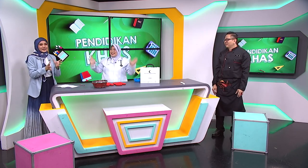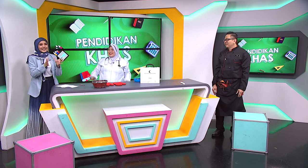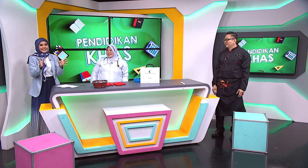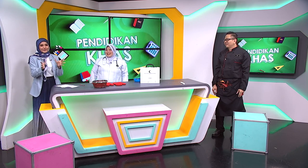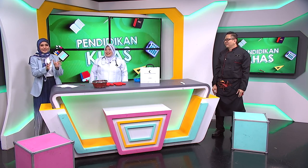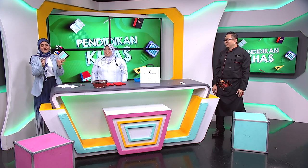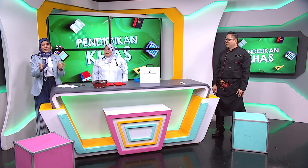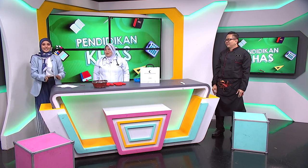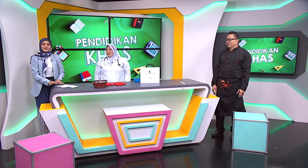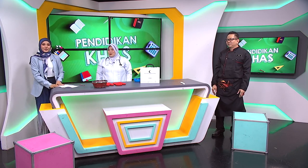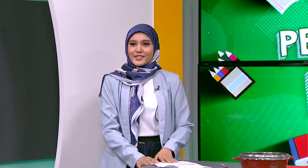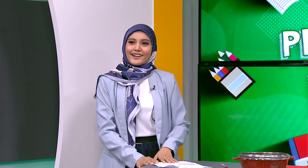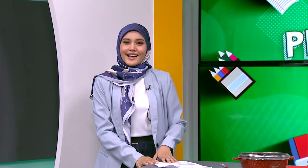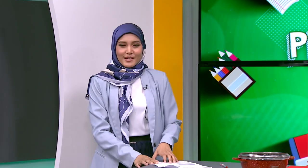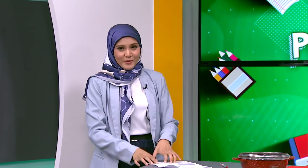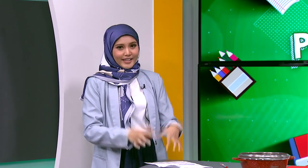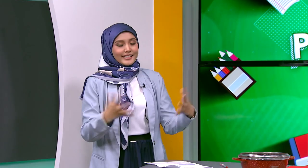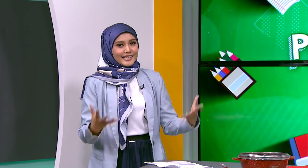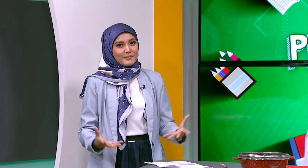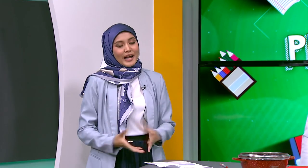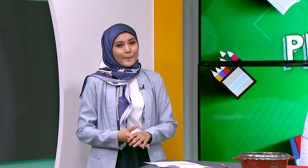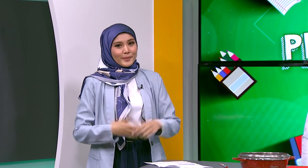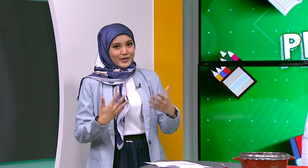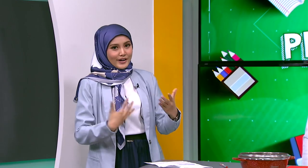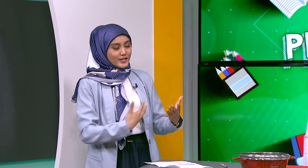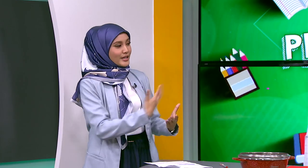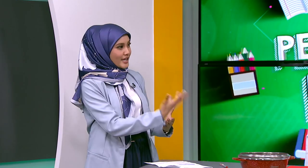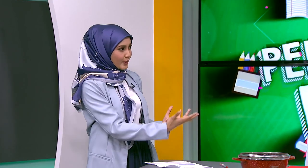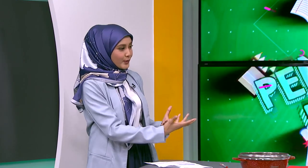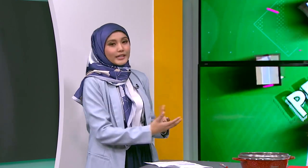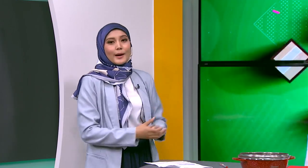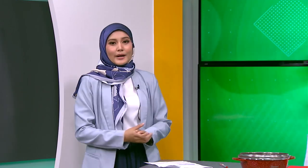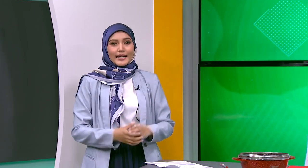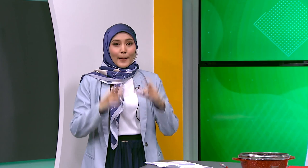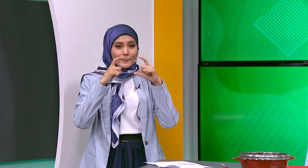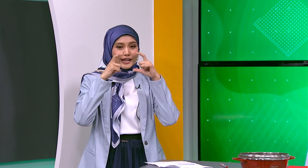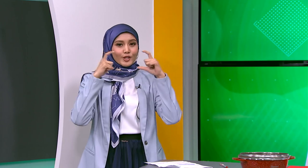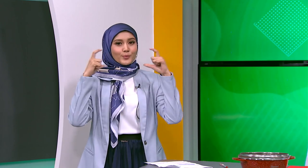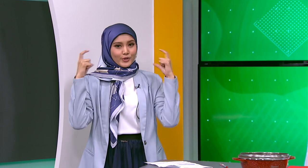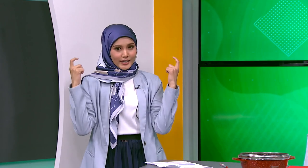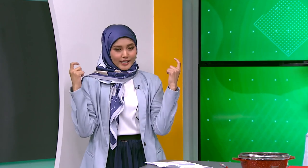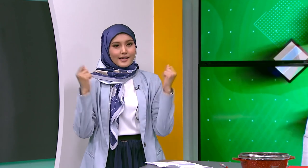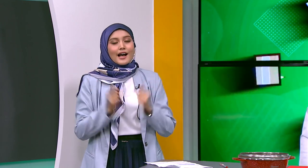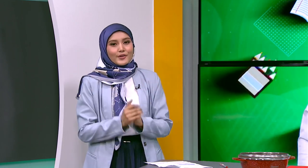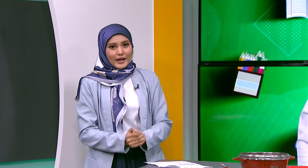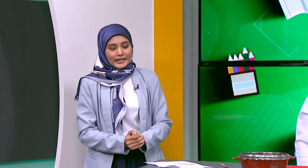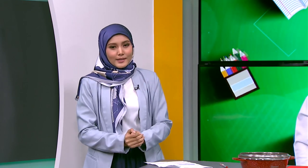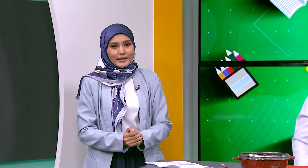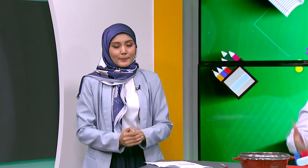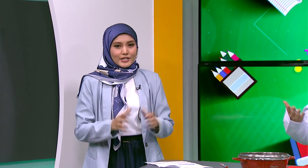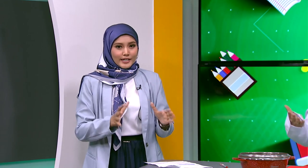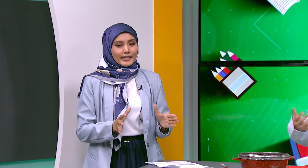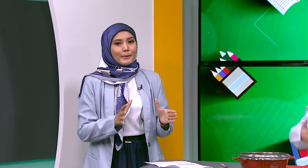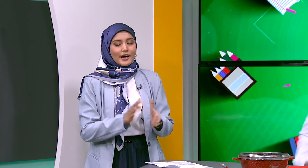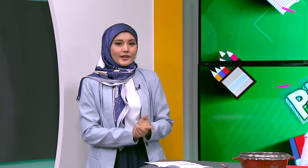sedikit peringatan kepada kawan-kawan yang sedang menonton sekarang yang mungkin tertanya mengapa Mira dan juga Cikgu tidak mengenakan pelitup muka, kerana